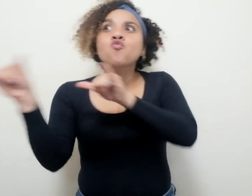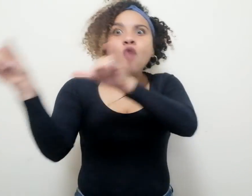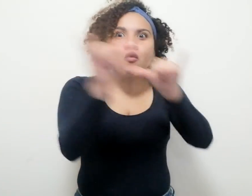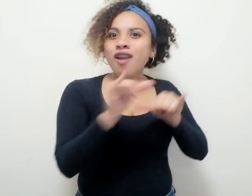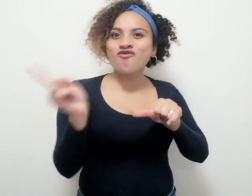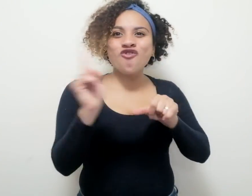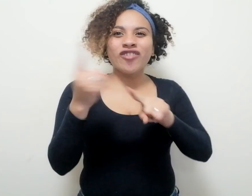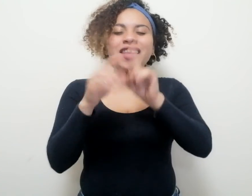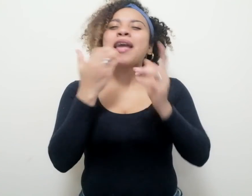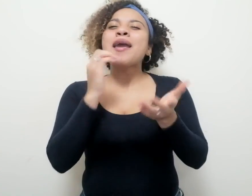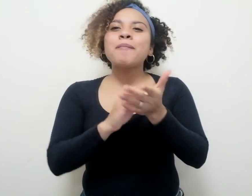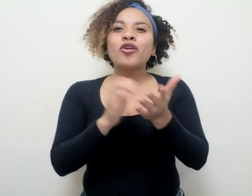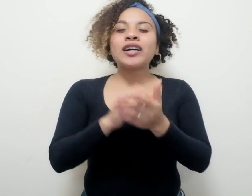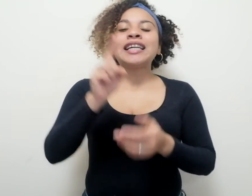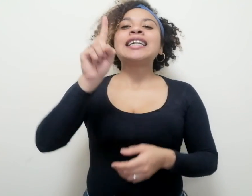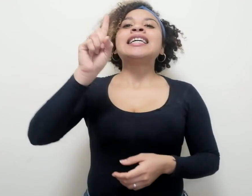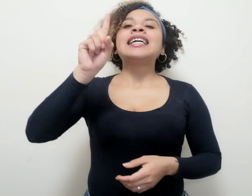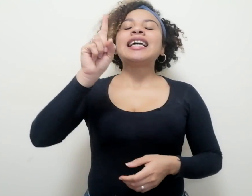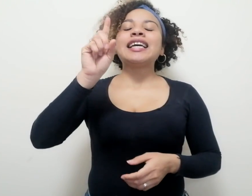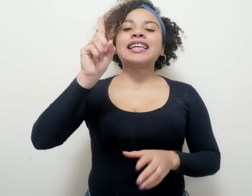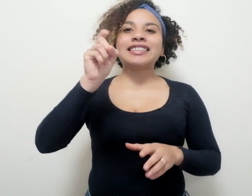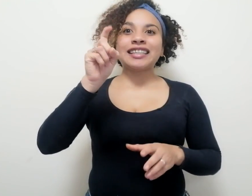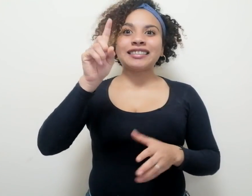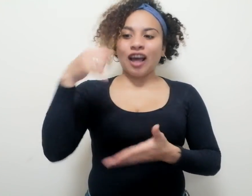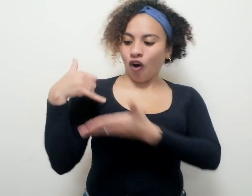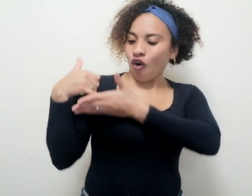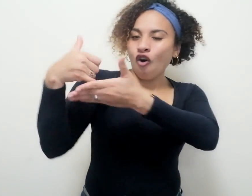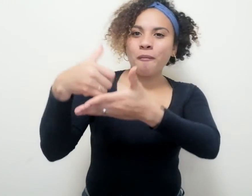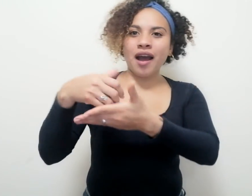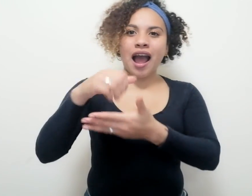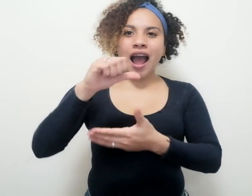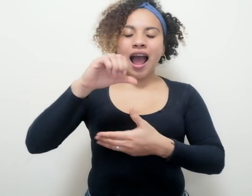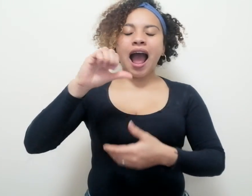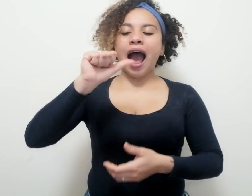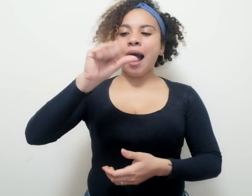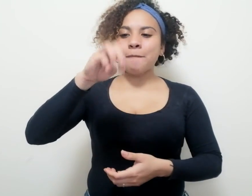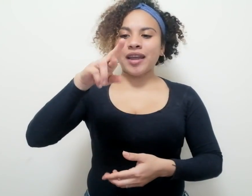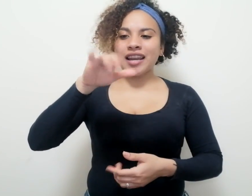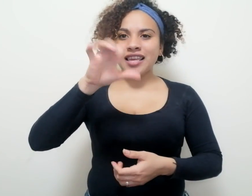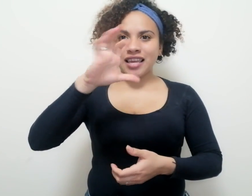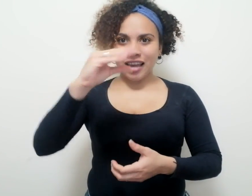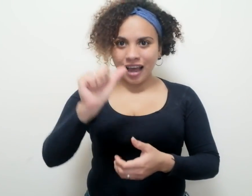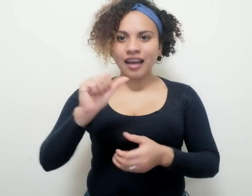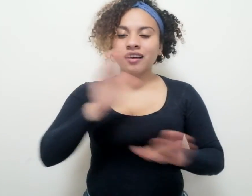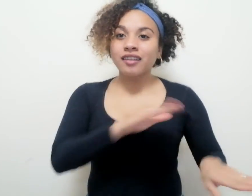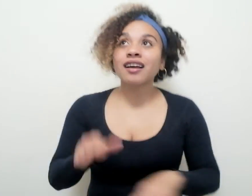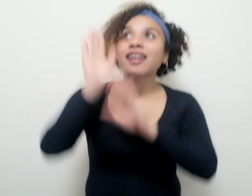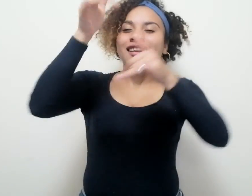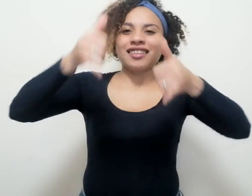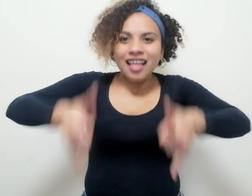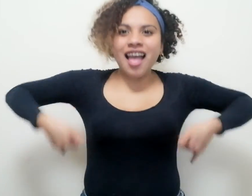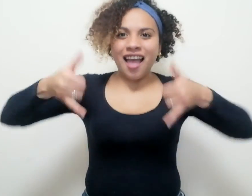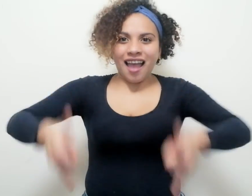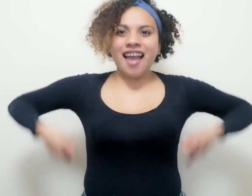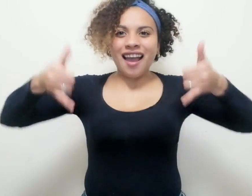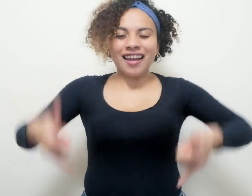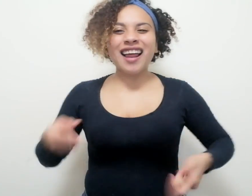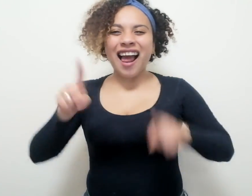la 6ª Copa América de baloncesto en silla de ruedas en el caso de quienes vinieron en